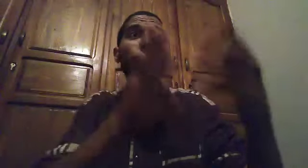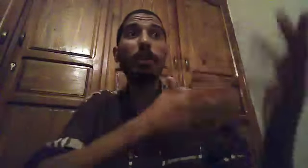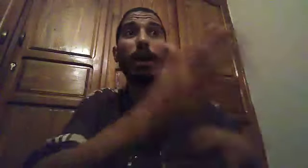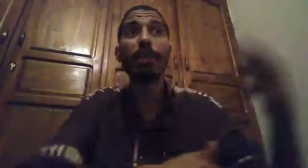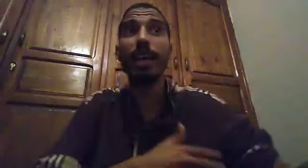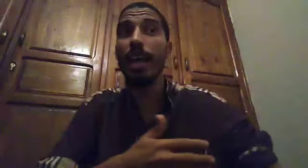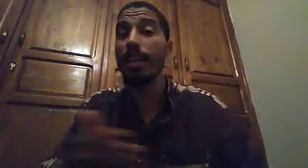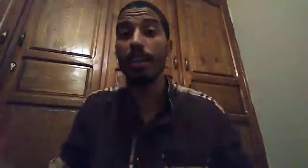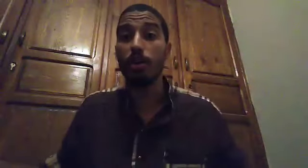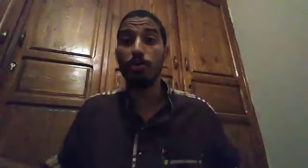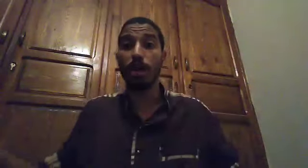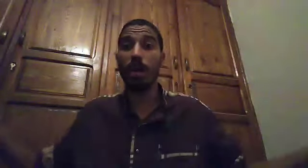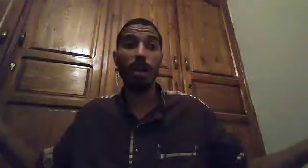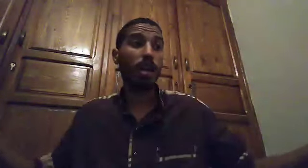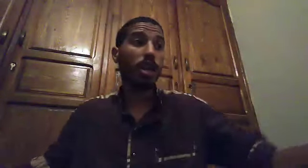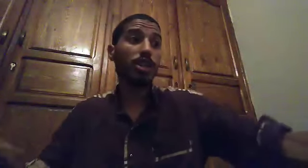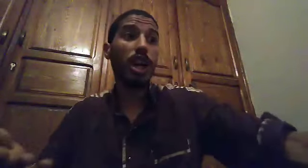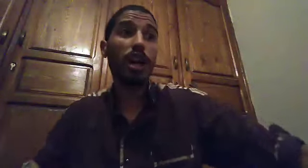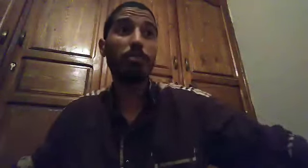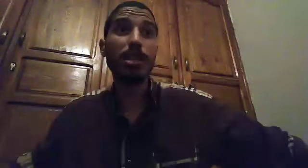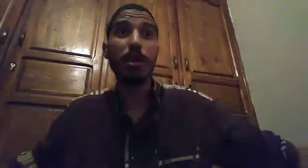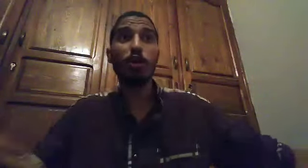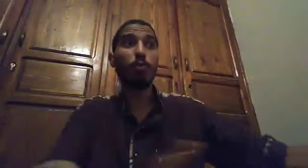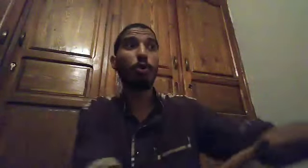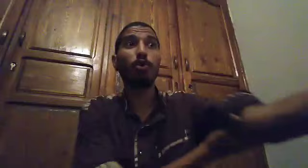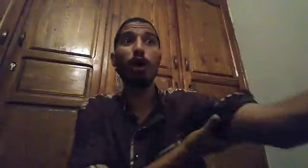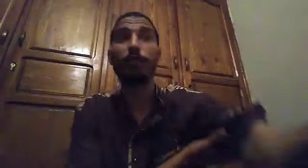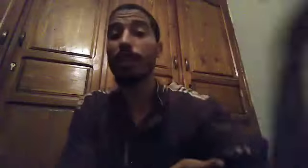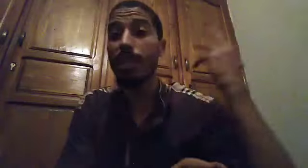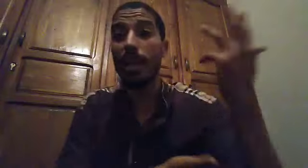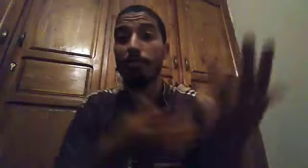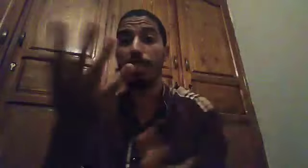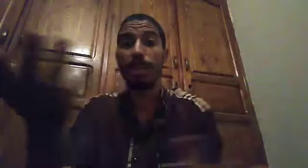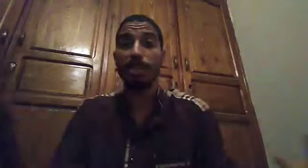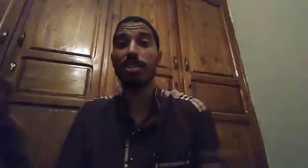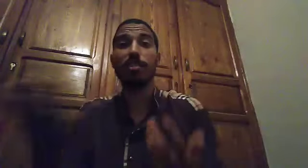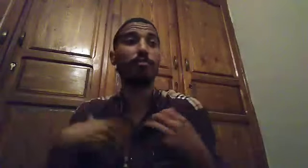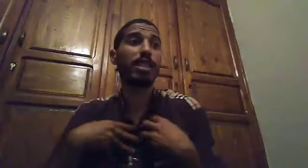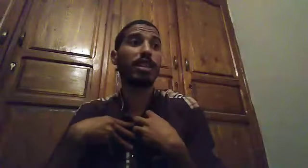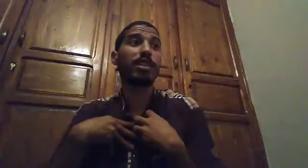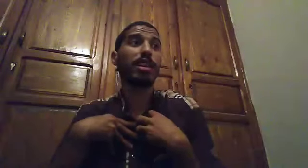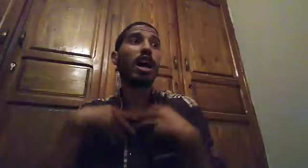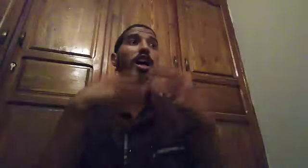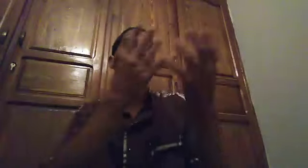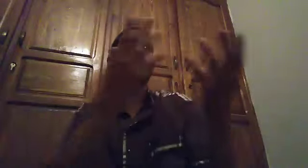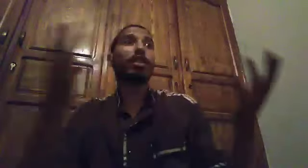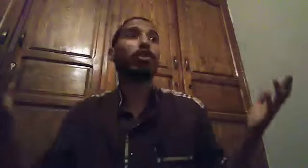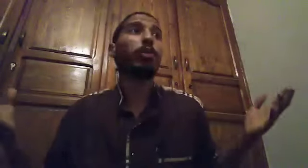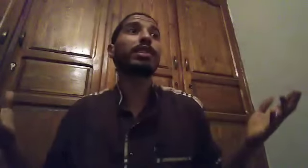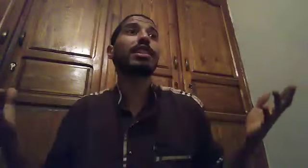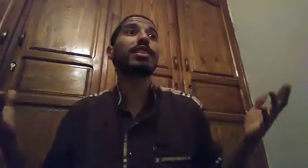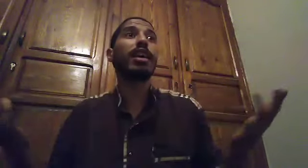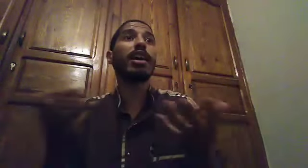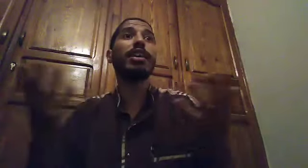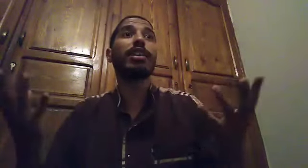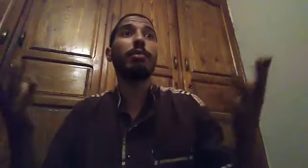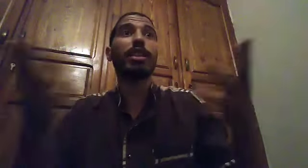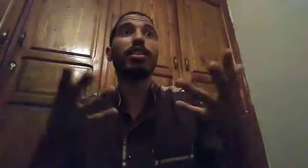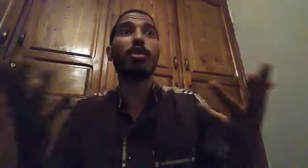لاعب خاض نهائيات اخوتي، راه شحال 5 مع الكوبا وواحد في كاس العالم، 26 انت في المسيره ديالك تلعب 6 نهائيات مع الدوله